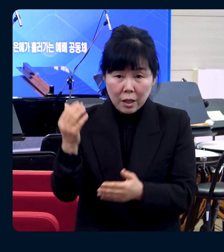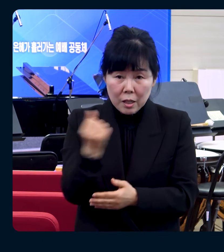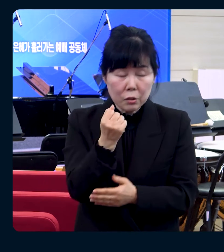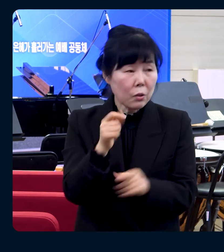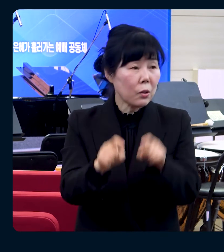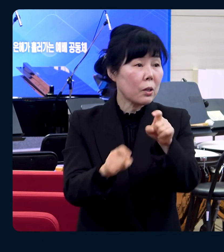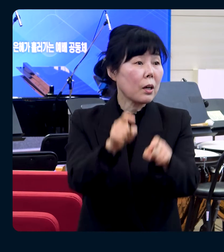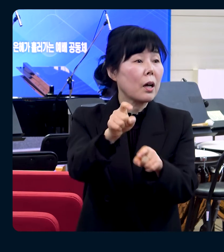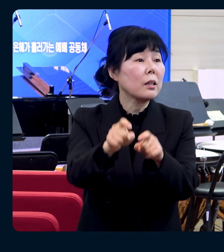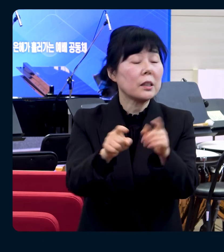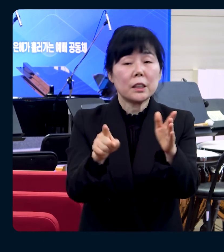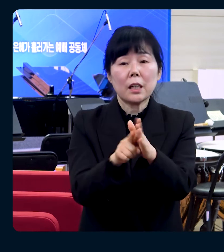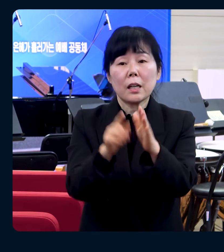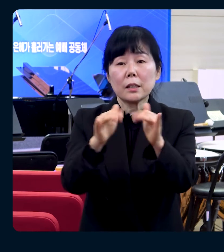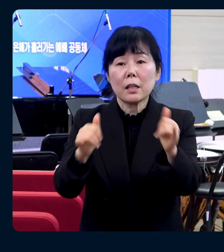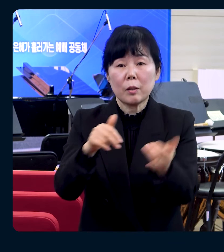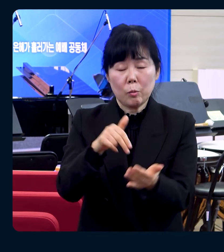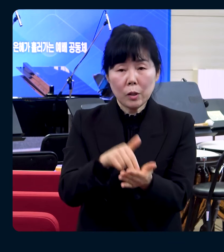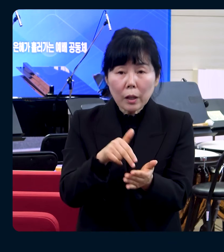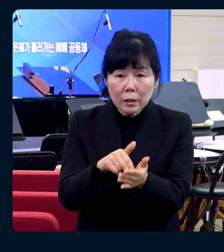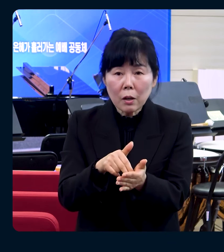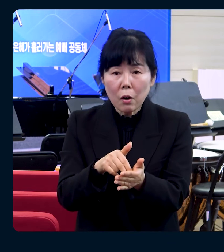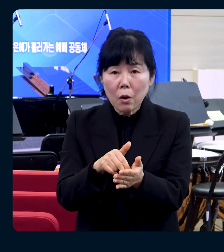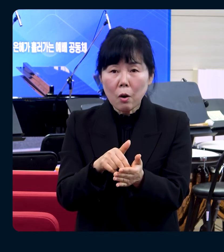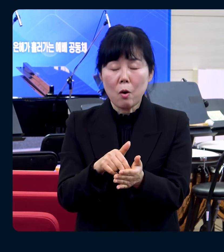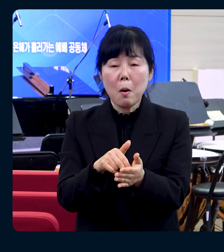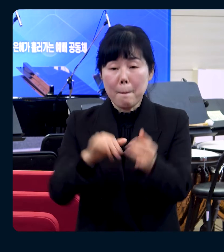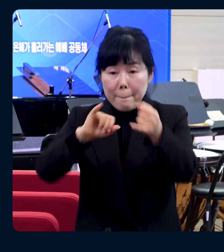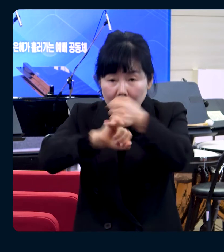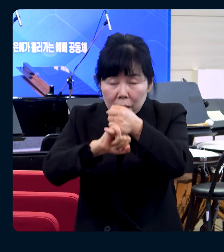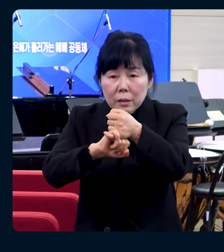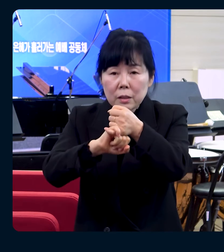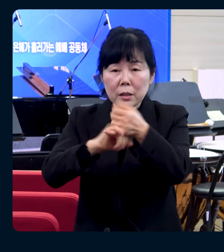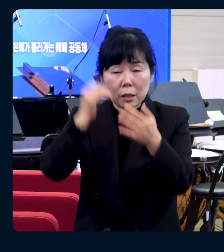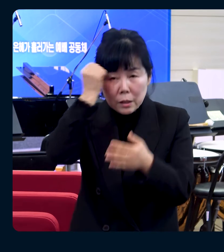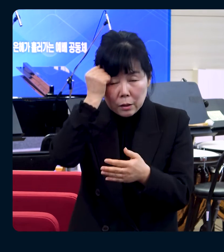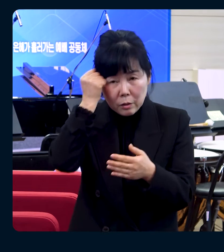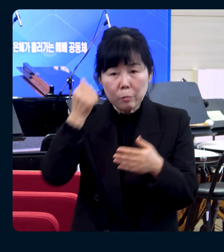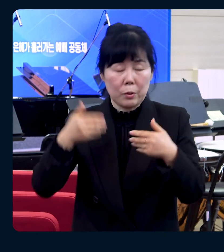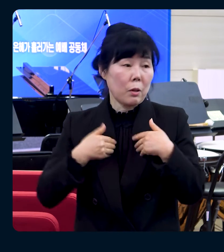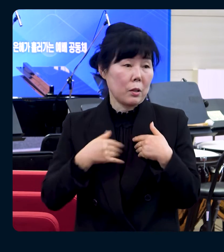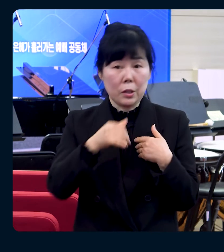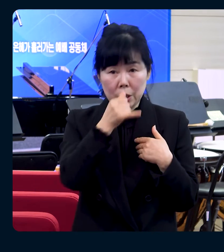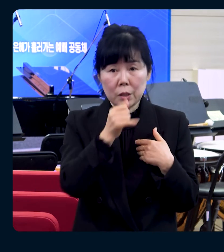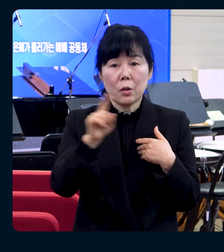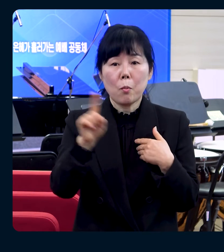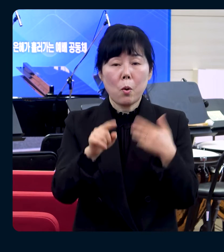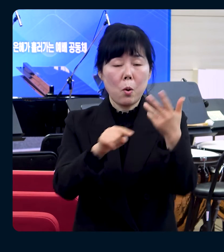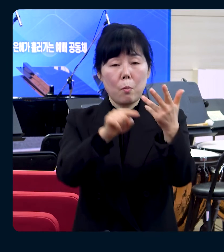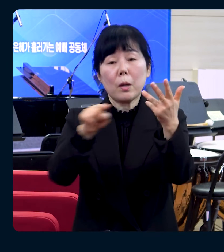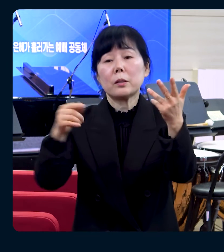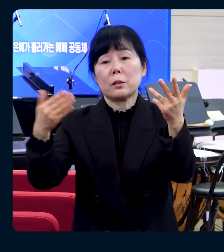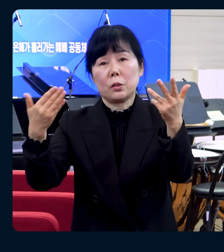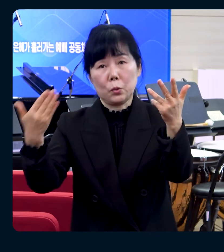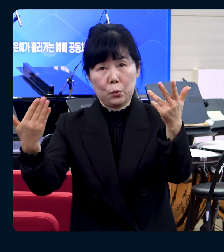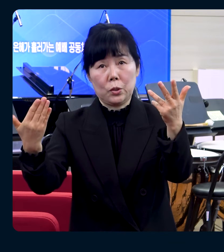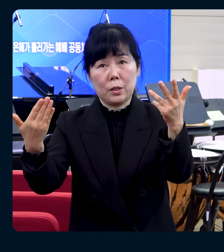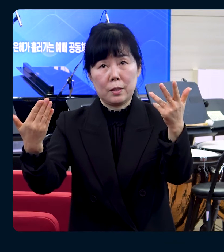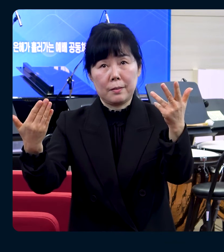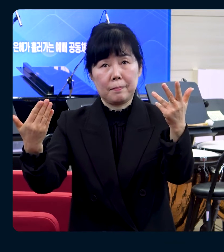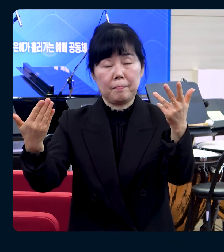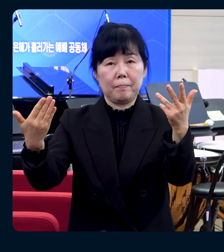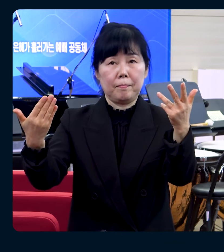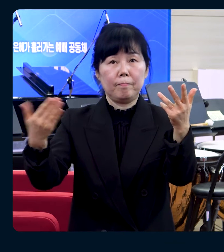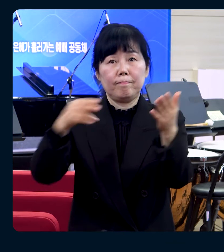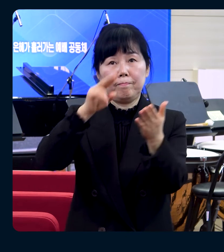언약의 길을 걷는 사람이 들어야 될 정말 중요한 또한 영적 메시지가 있어서 이 이야기를 하고 있습니다. 우리 8절부터